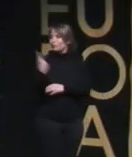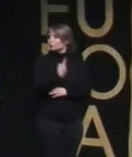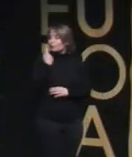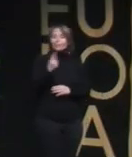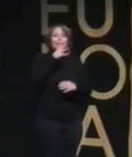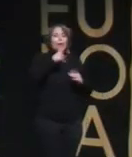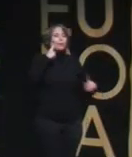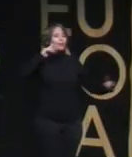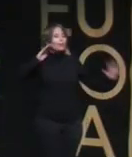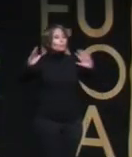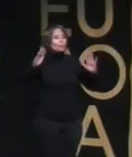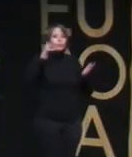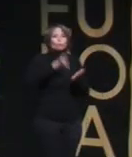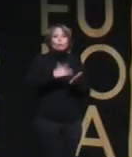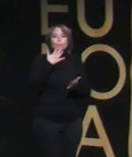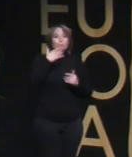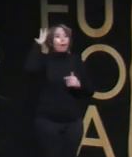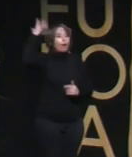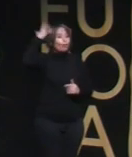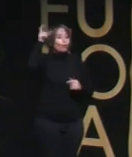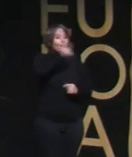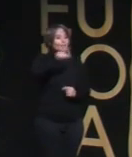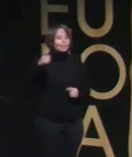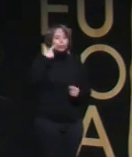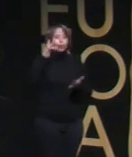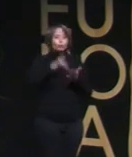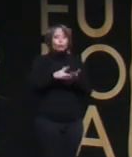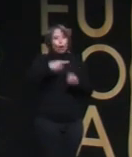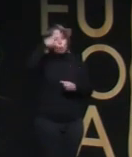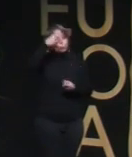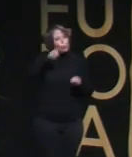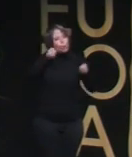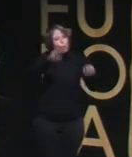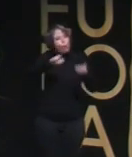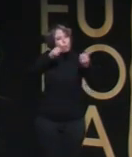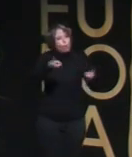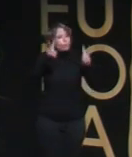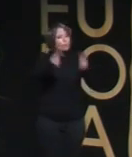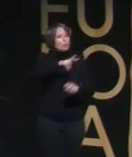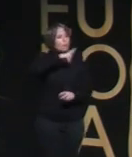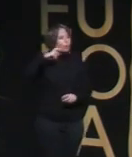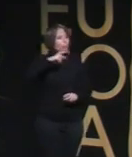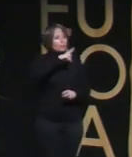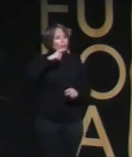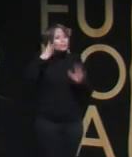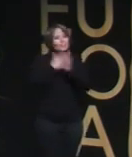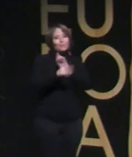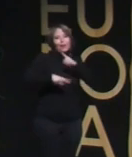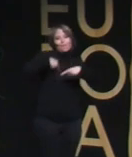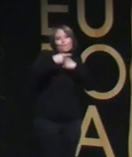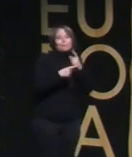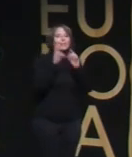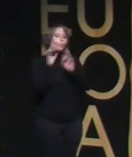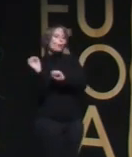en una etapa también en la que a nuestros adolescentes, sobre todo, hay muchísimo bombardeo cultural de lo que son unos valores, que la familia es la que tiene que hacer un poco el paraguas